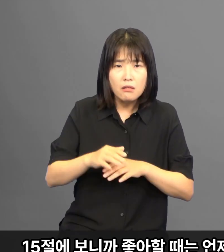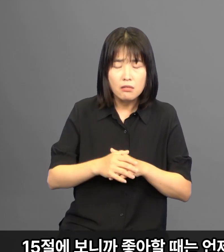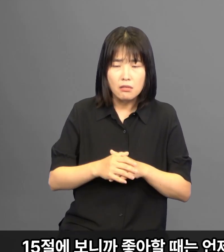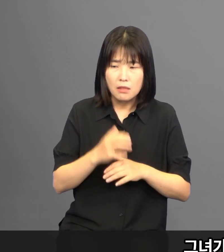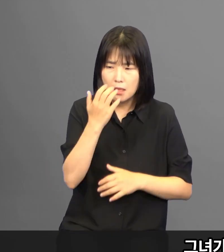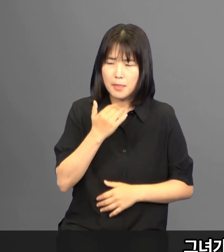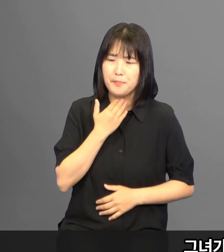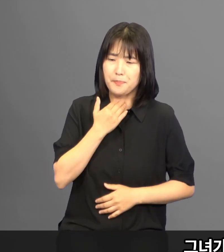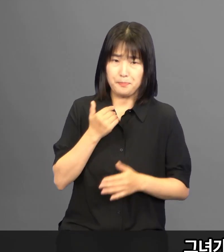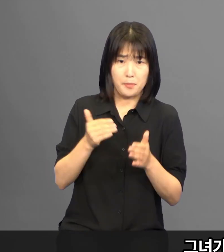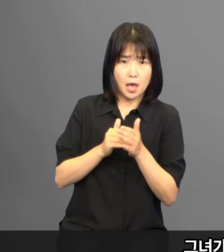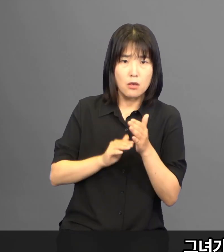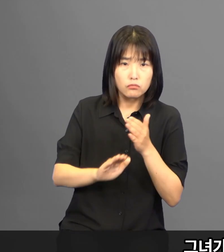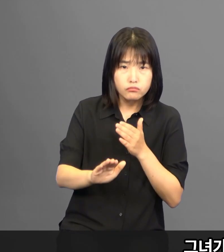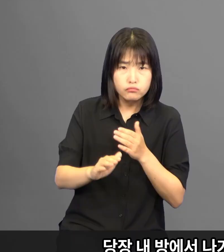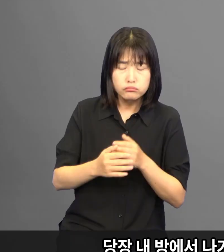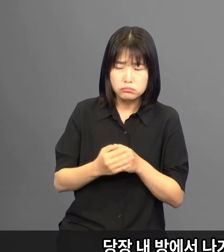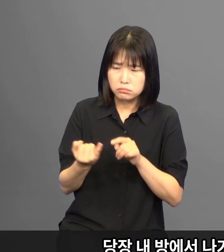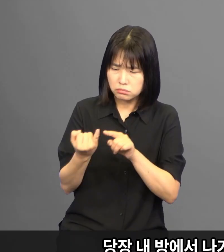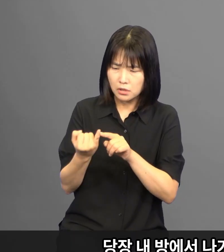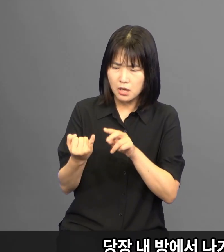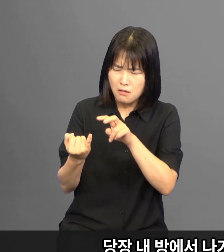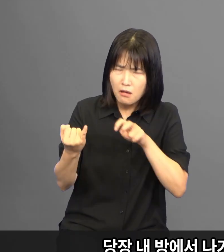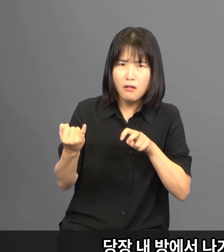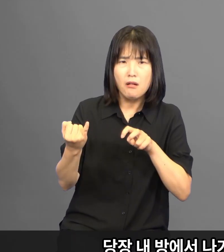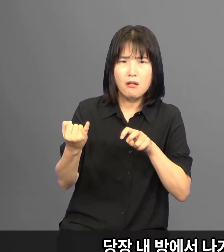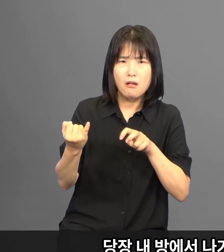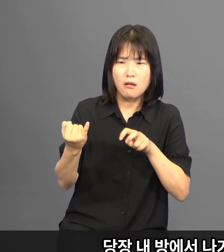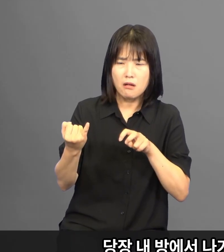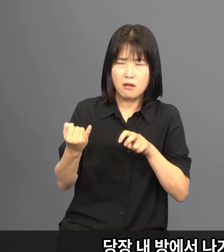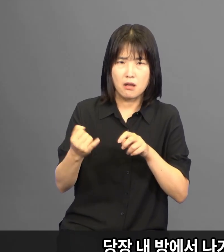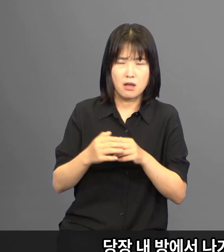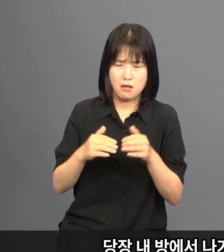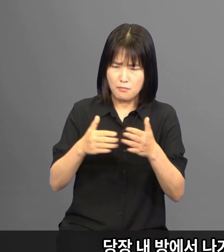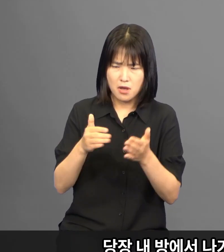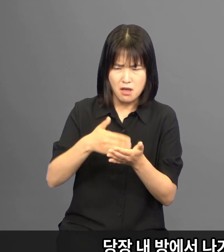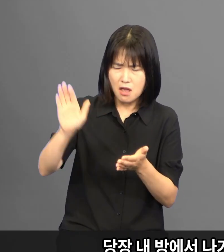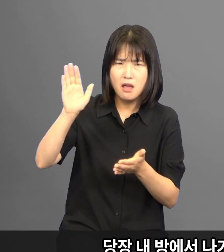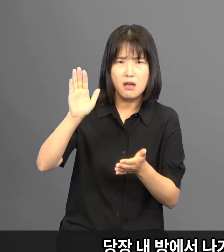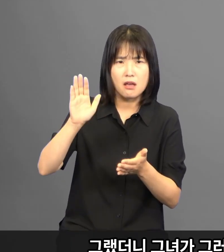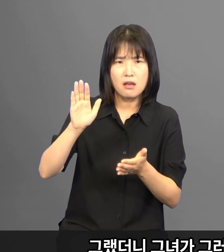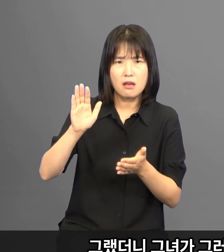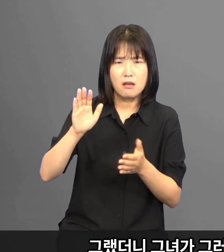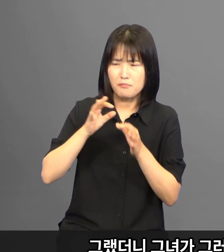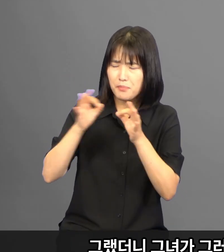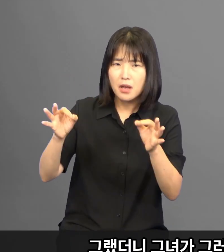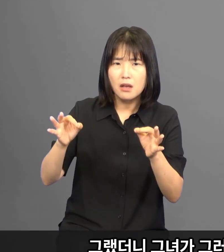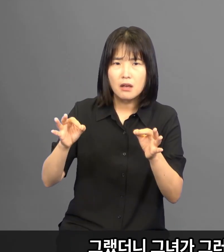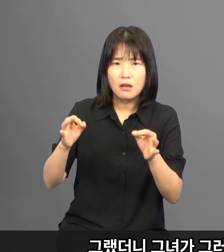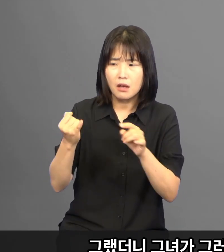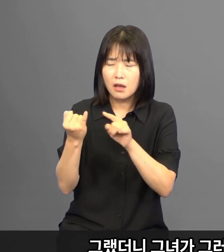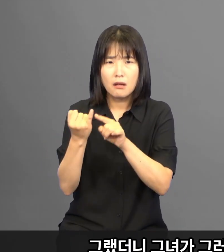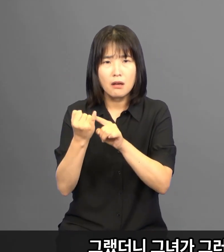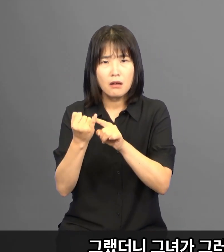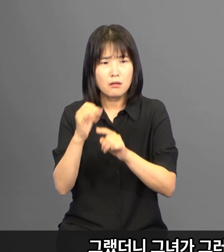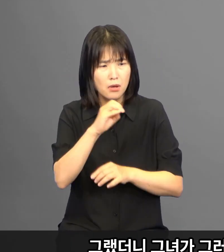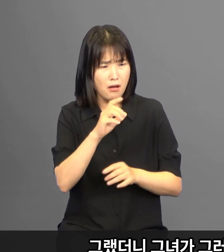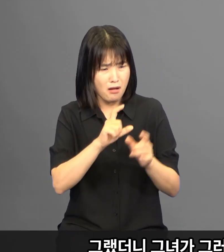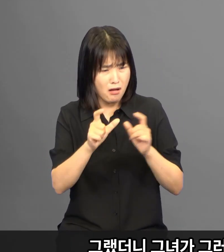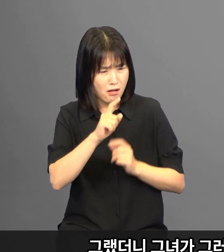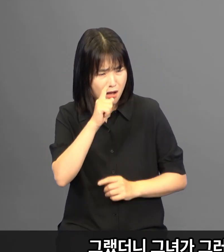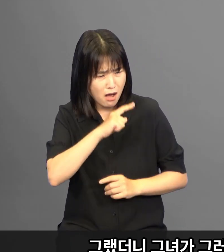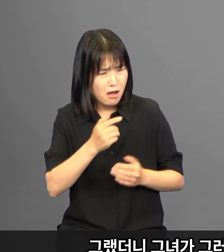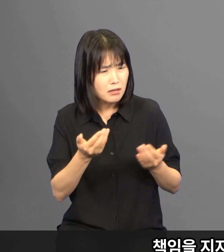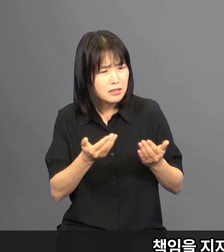채우고 나니까 그녀가 싫은 겁니다. 당장 내 방에서 나가라고 그녀를 쫓아냅니다. 그랬더니 그녀가 그러죠. 이것은 더 나쁜